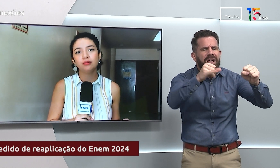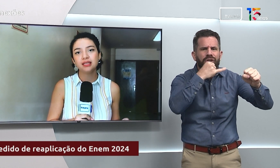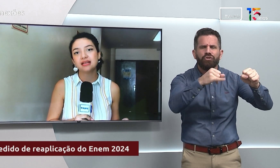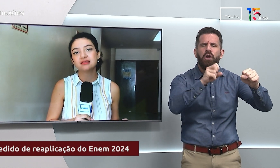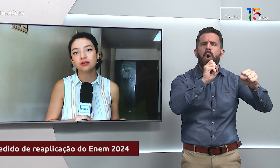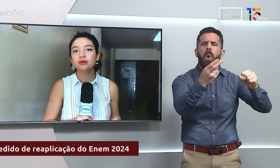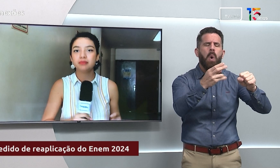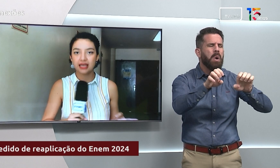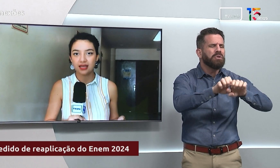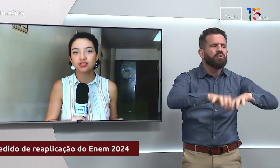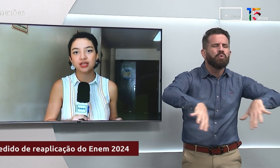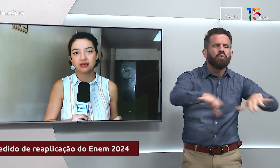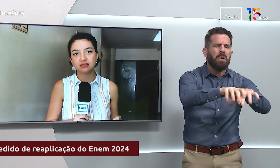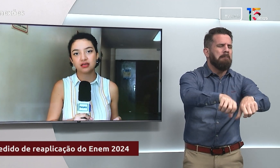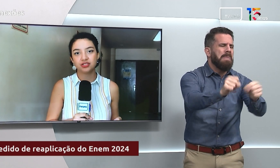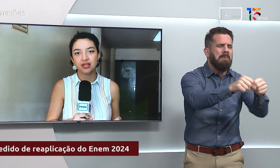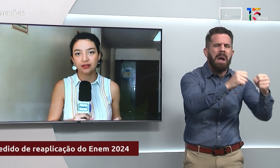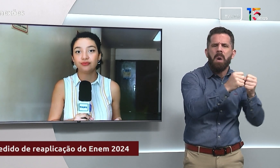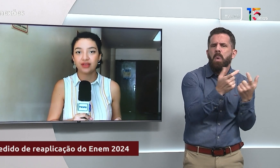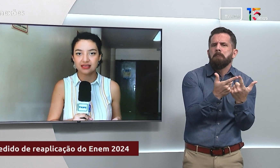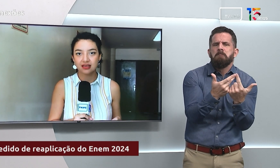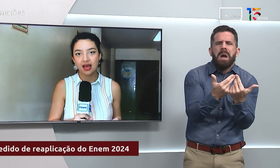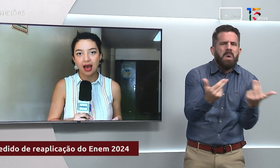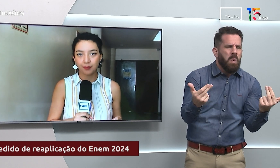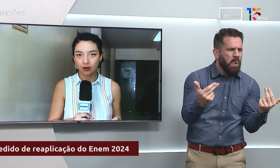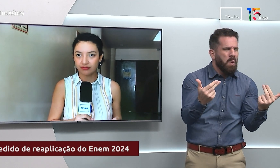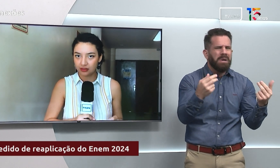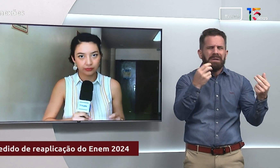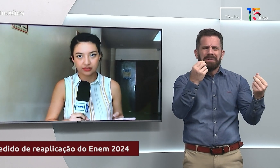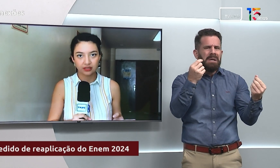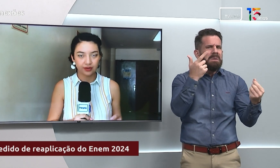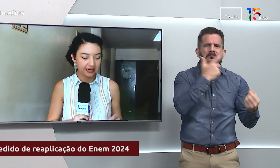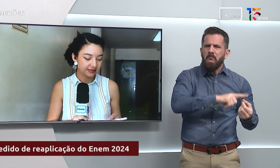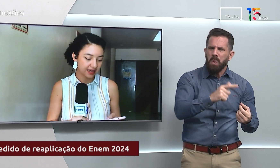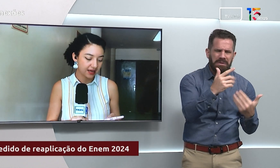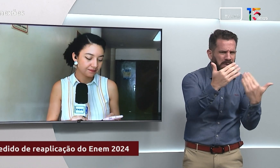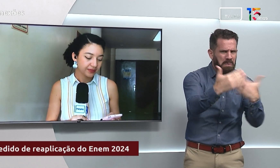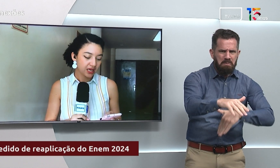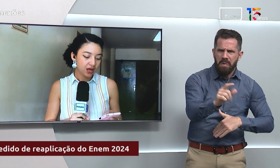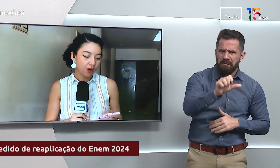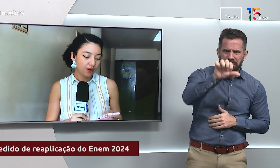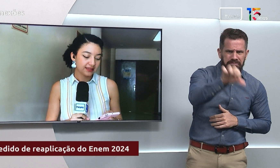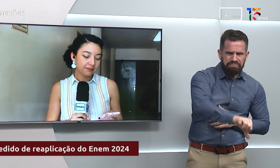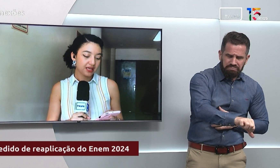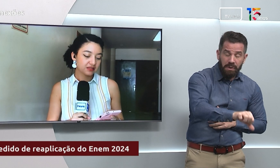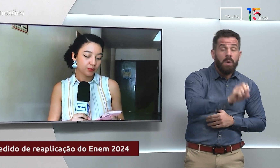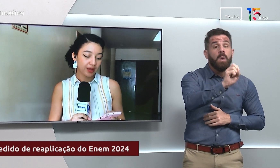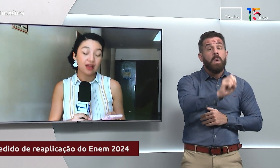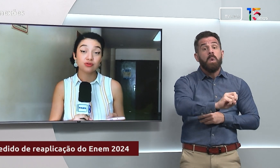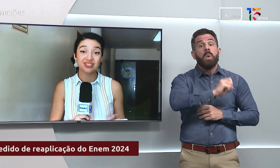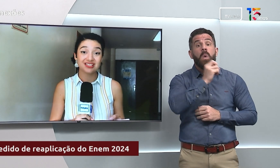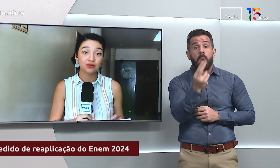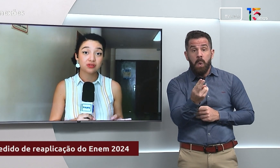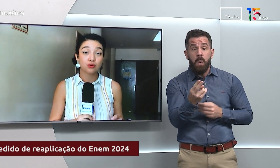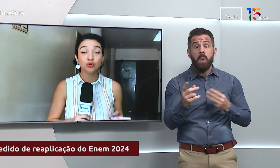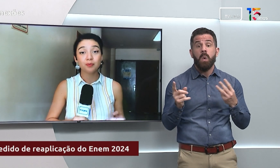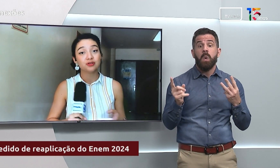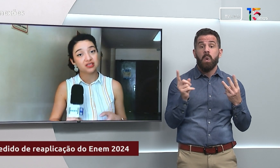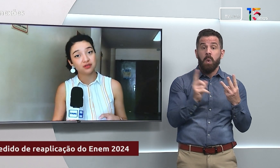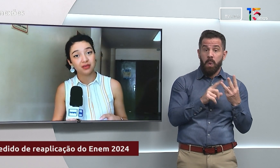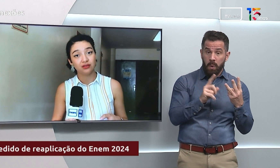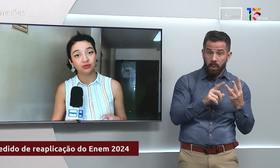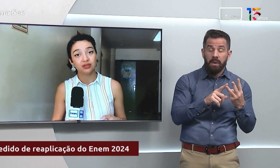comprometeu a iluminação do ambiente em que esse candidato fez a prova e não conseguiu realizar, ou até mesmo erros de execução